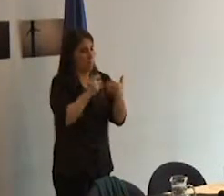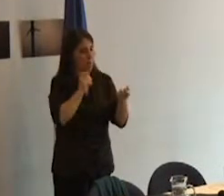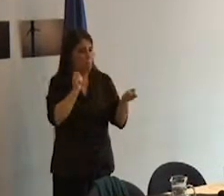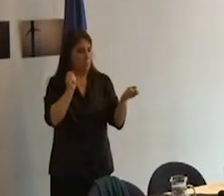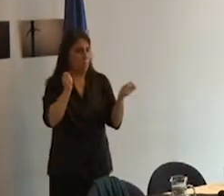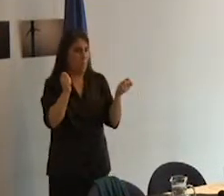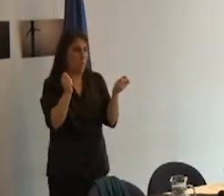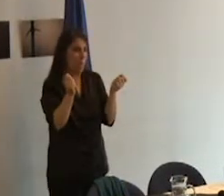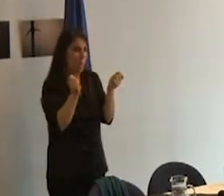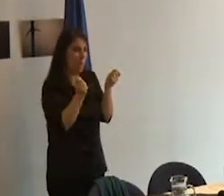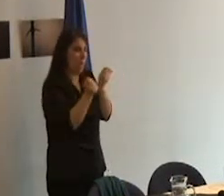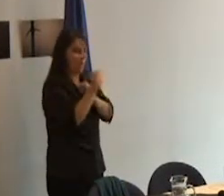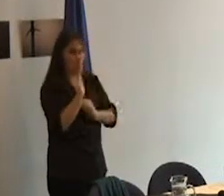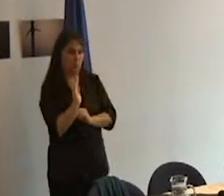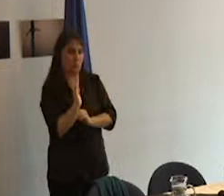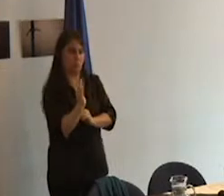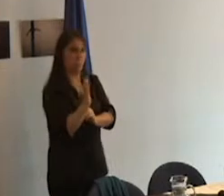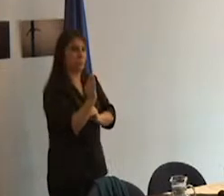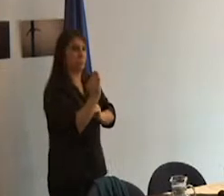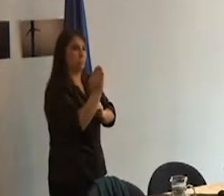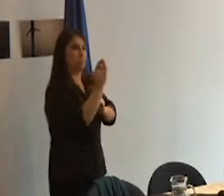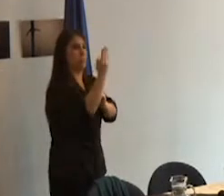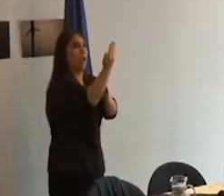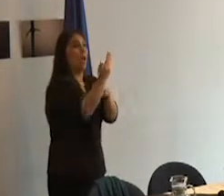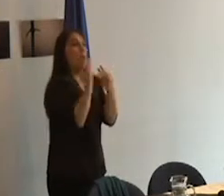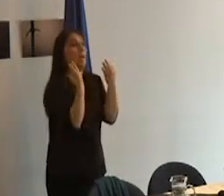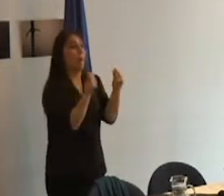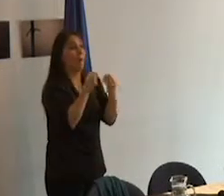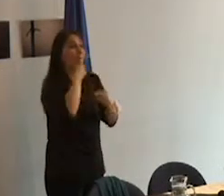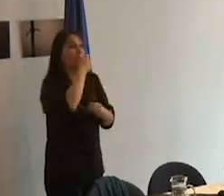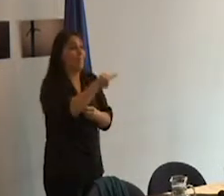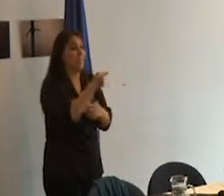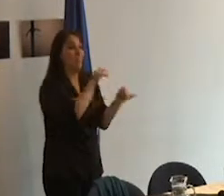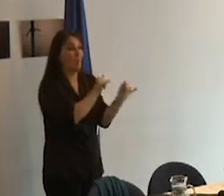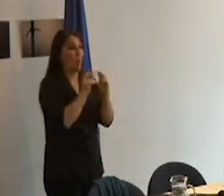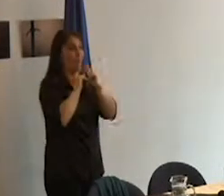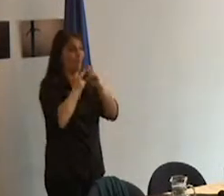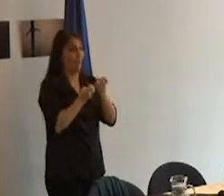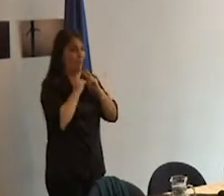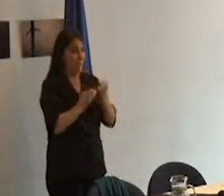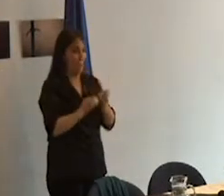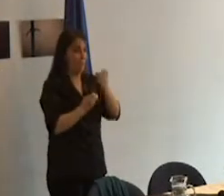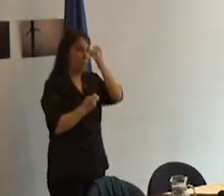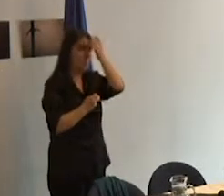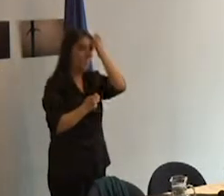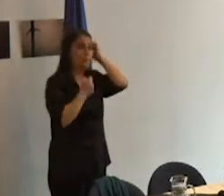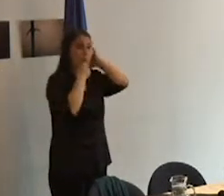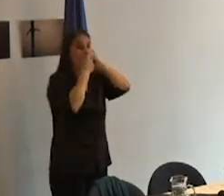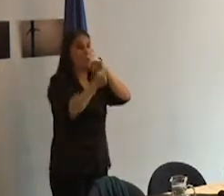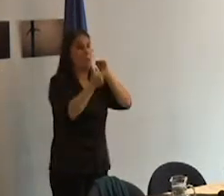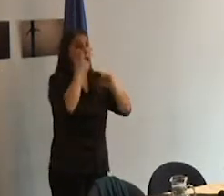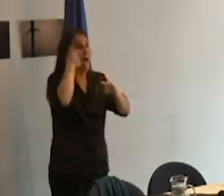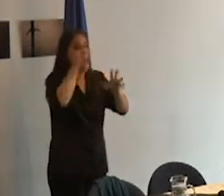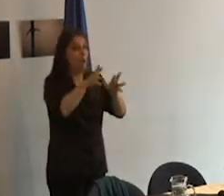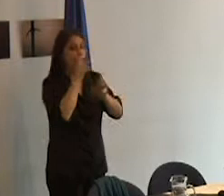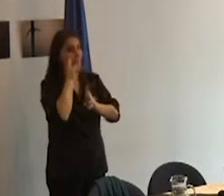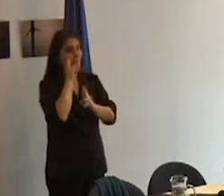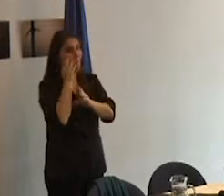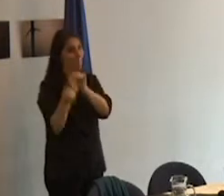sociales imperantes en términos en los que la soñó Freire. Una pedagogía, en fin, que avance hacia